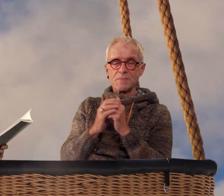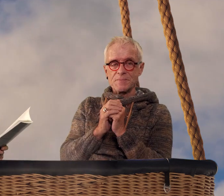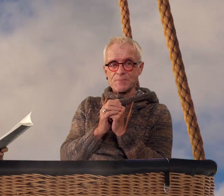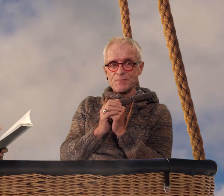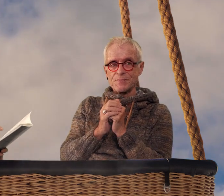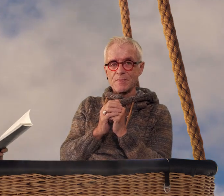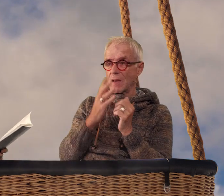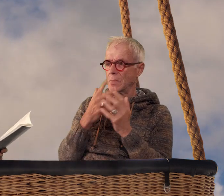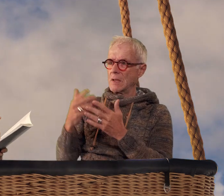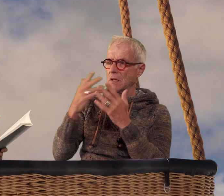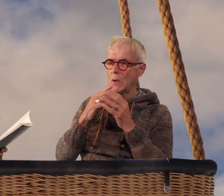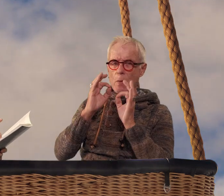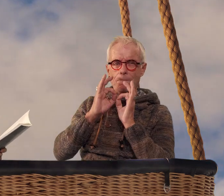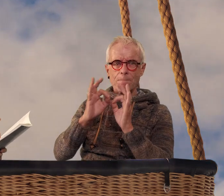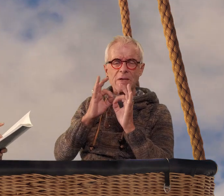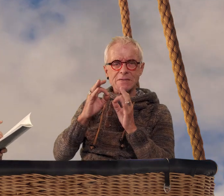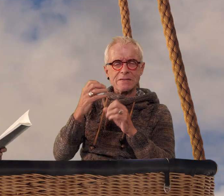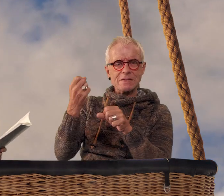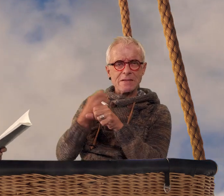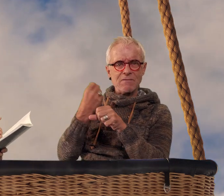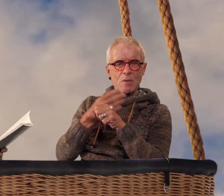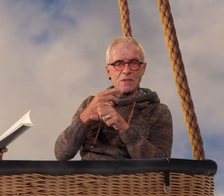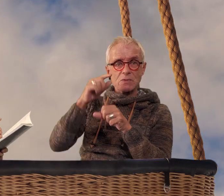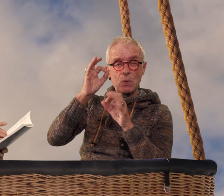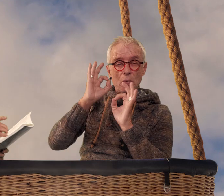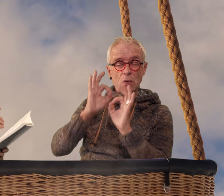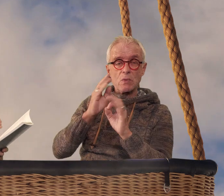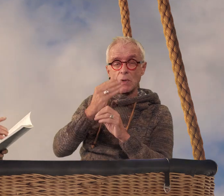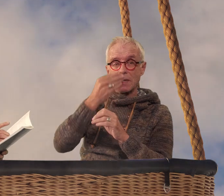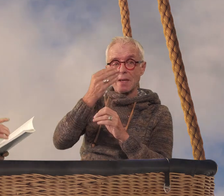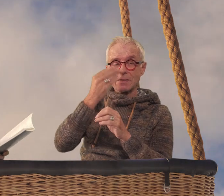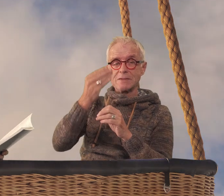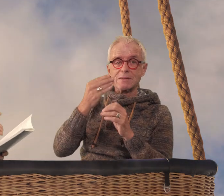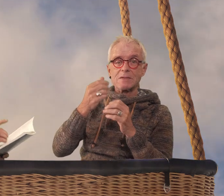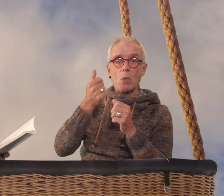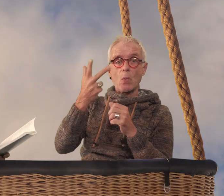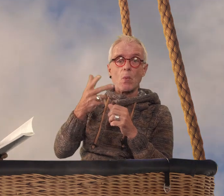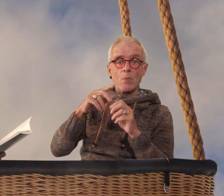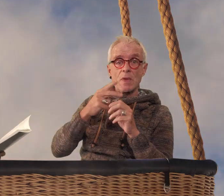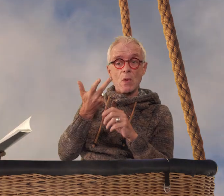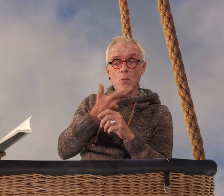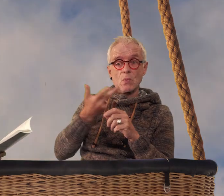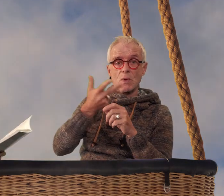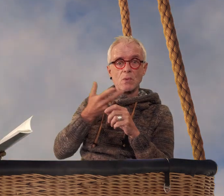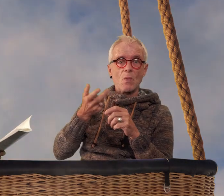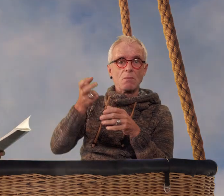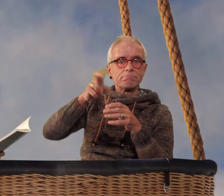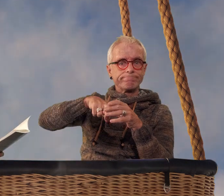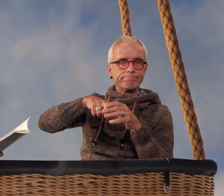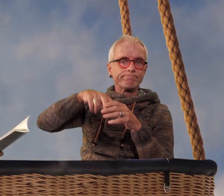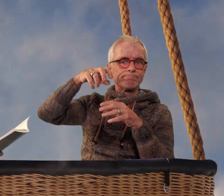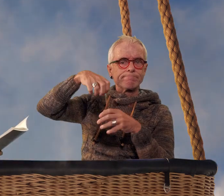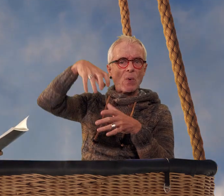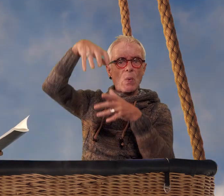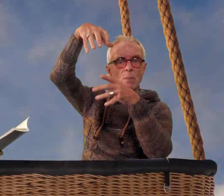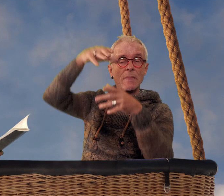Mes calculs m'avaient exactement fourni la quantité de gaz nécessaire pour emporter mes compagnons et moi. Nous devions